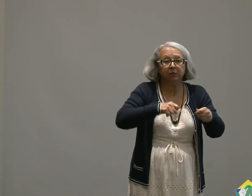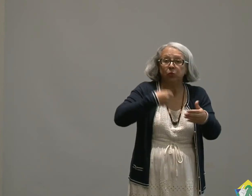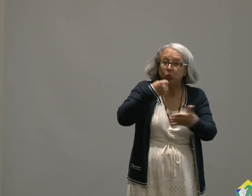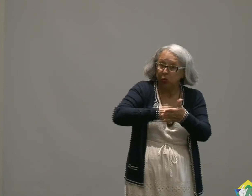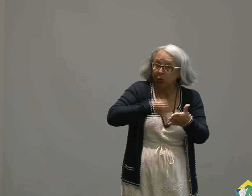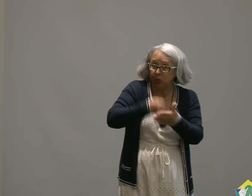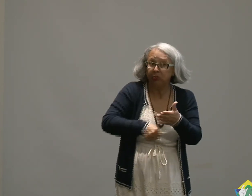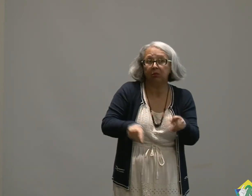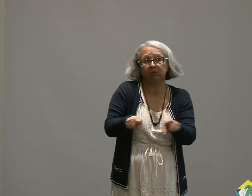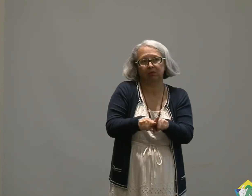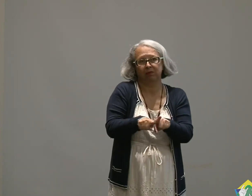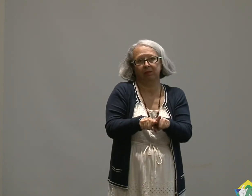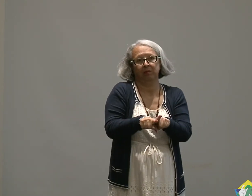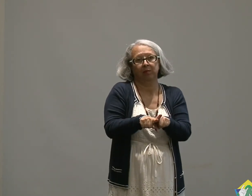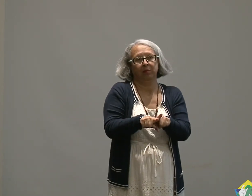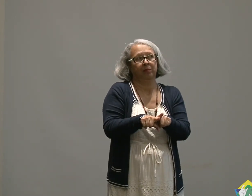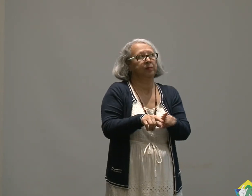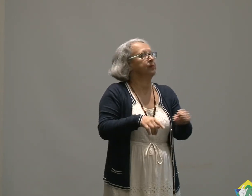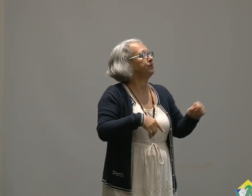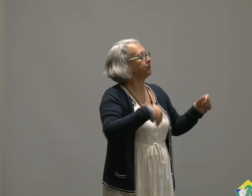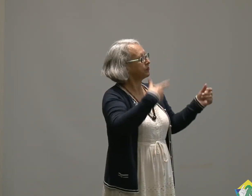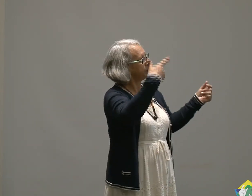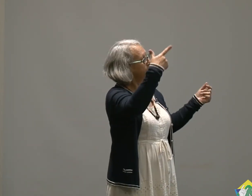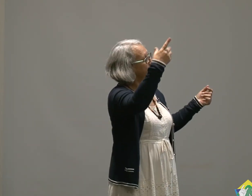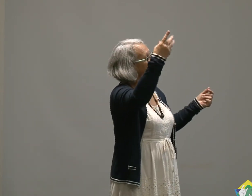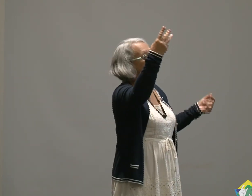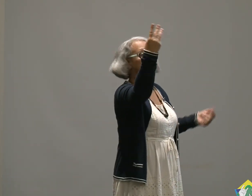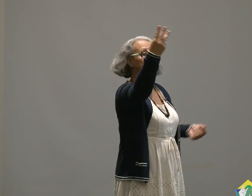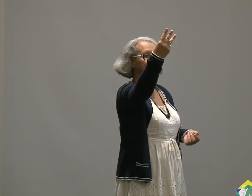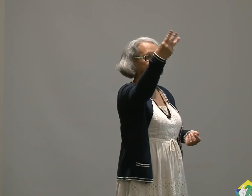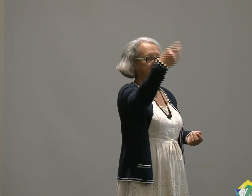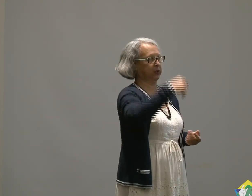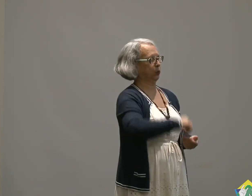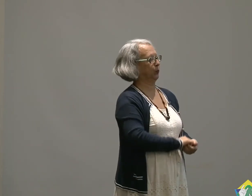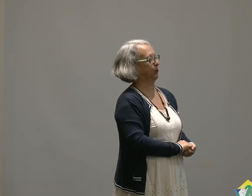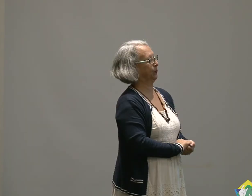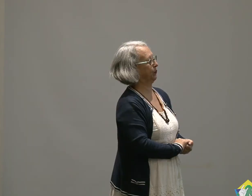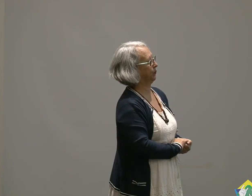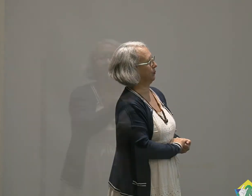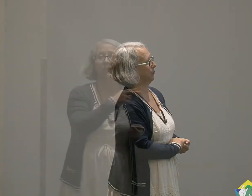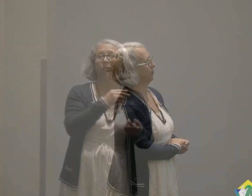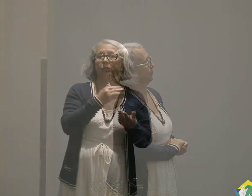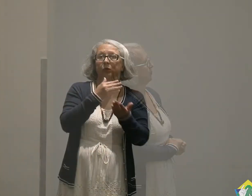A gente não pode pensar que as coisas serão facilitadas e forçadas. Existe muita luta por trás.